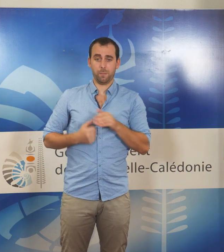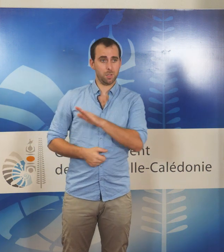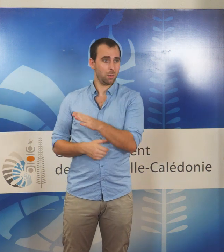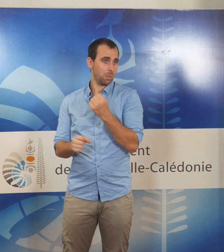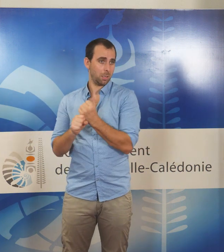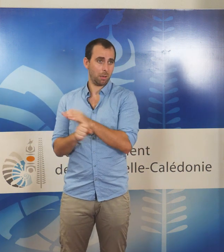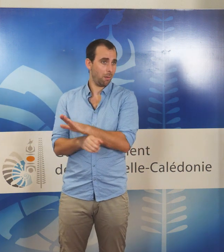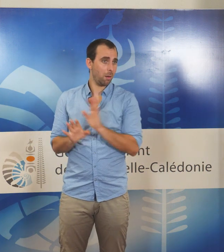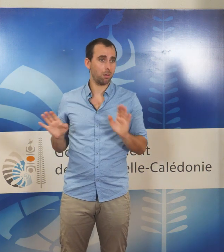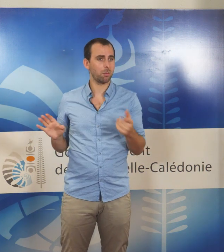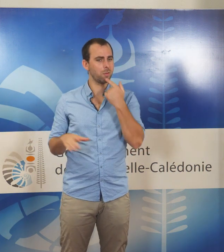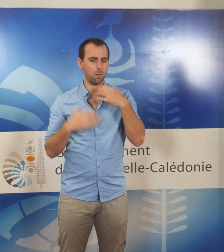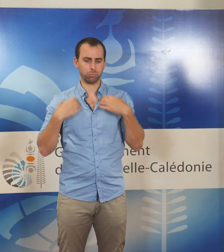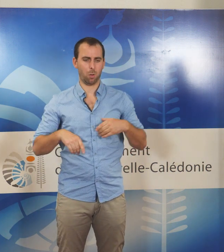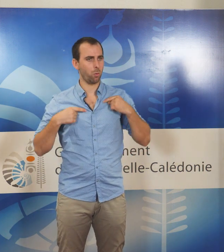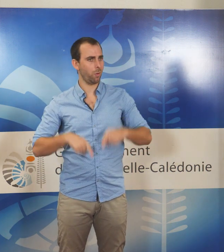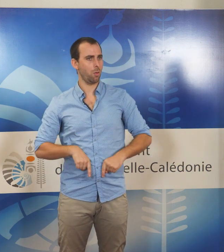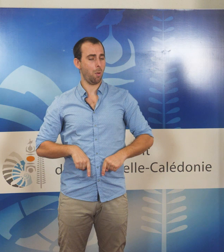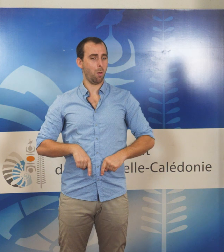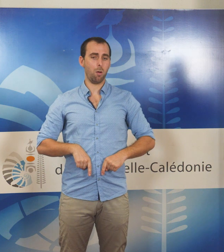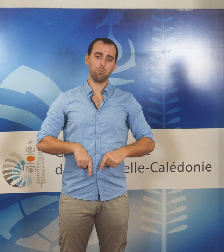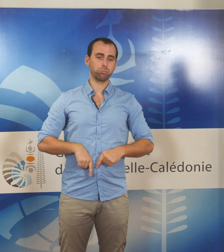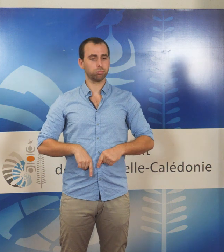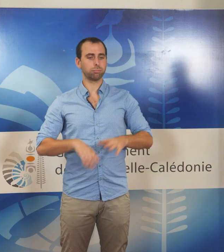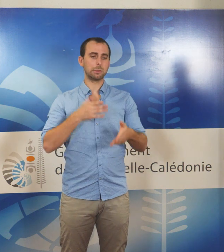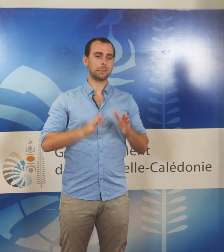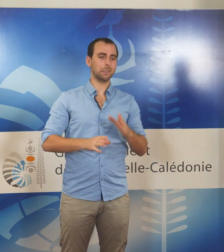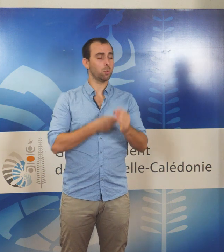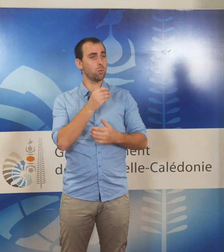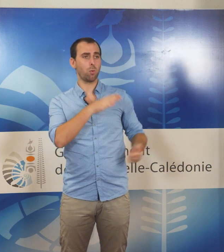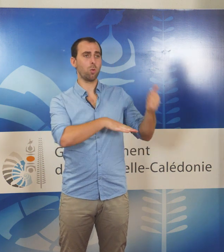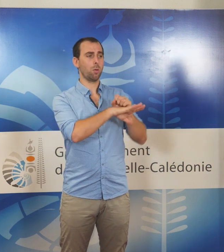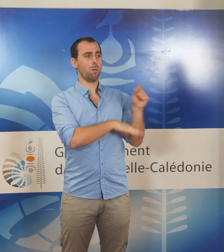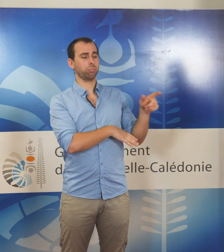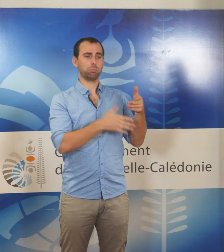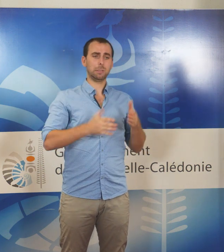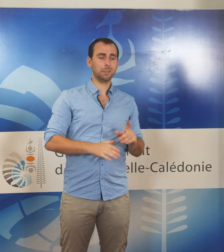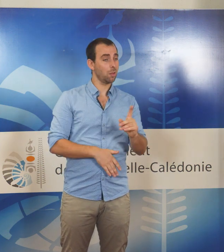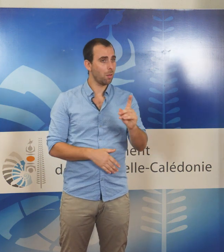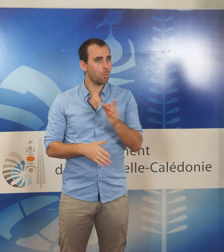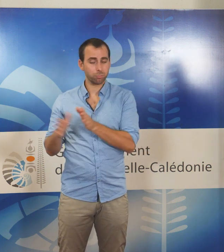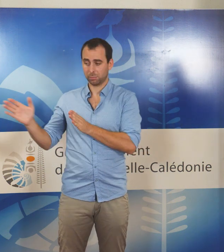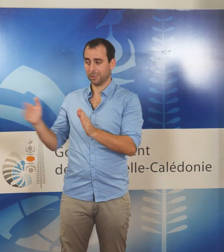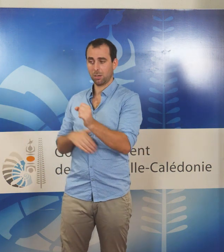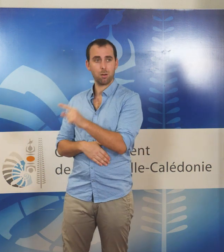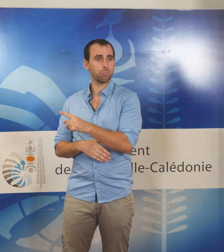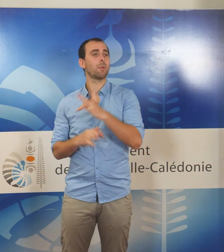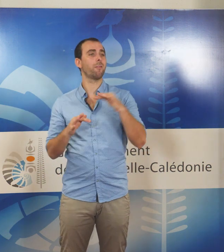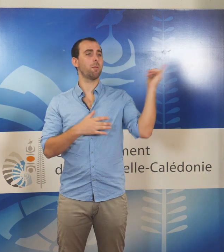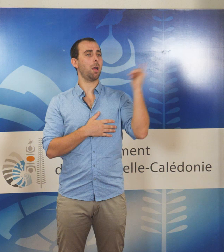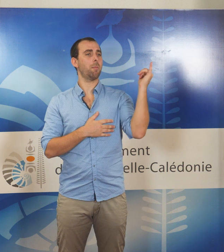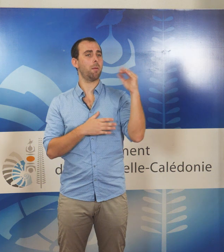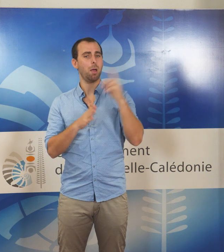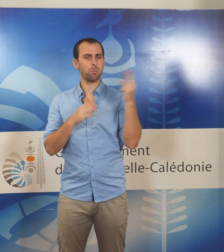aux membres du gouvernement ou à certaines autorités de déterminer ça. Si vous voulez, on fera venir la cellule rapatriement qui précisera comment